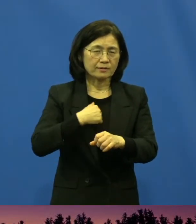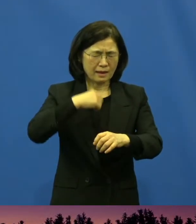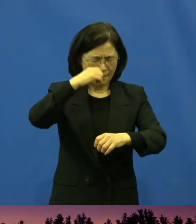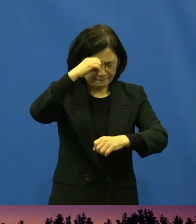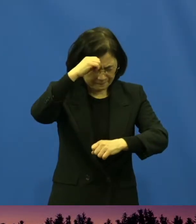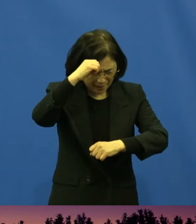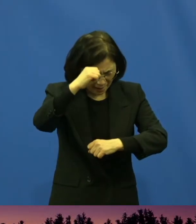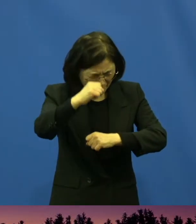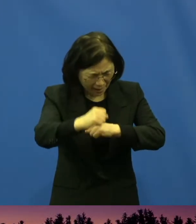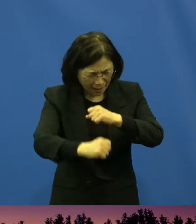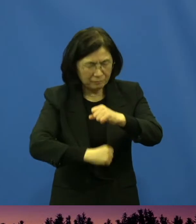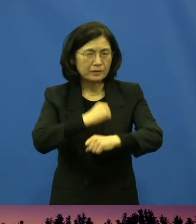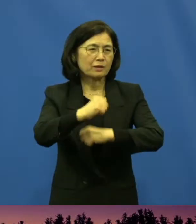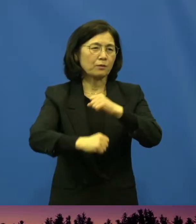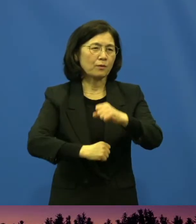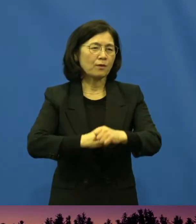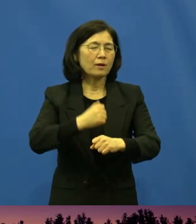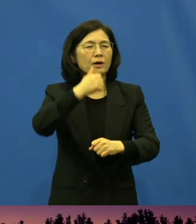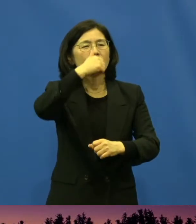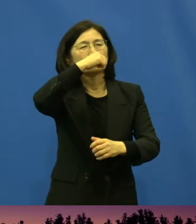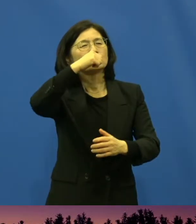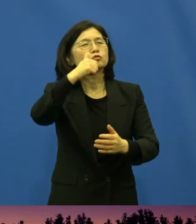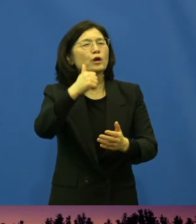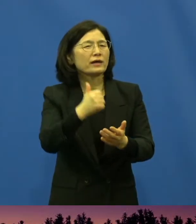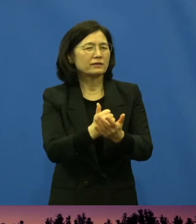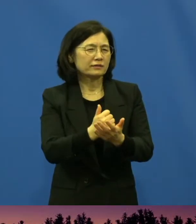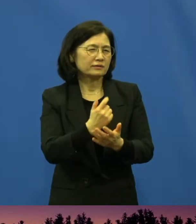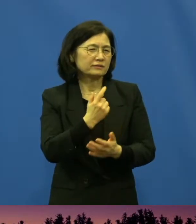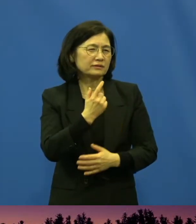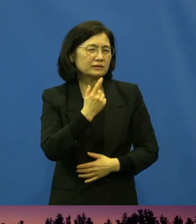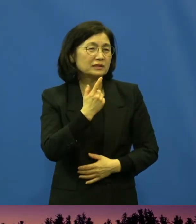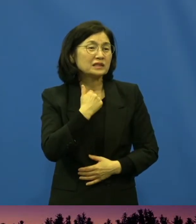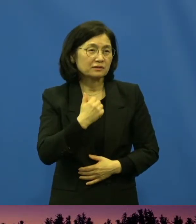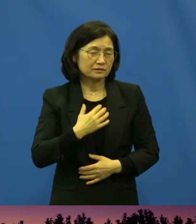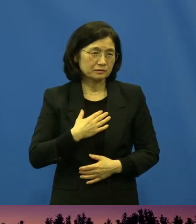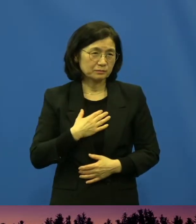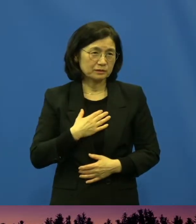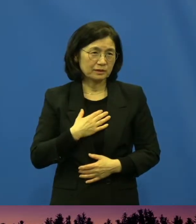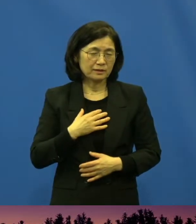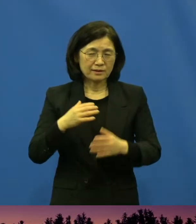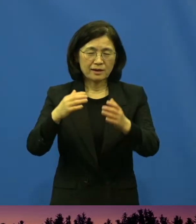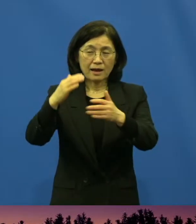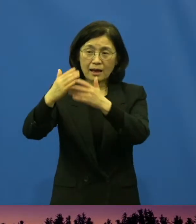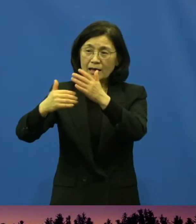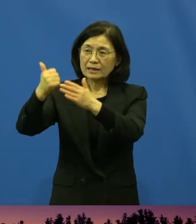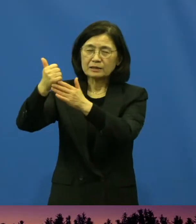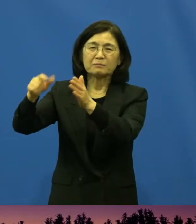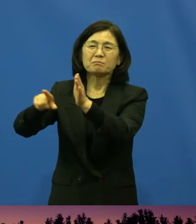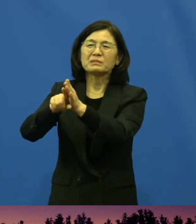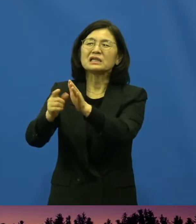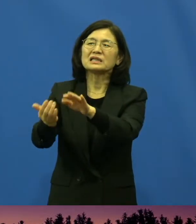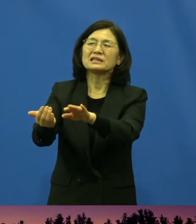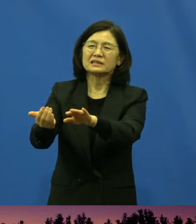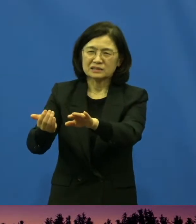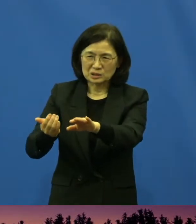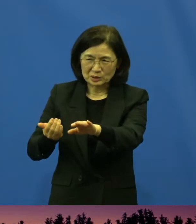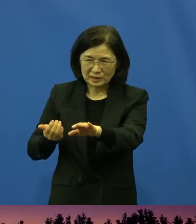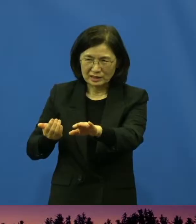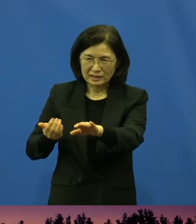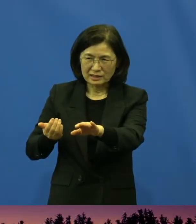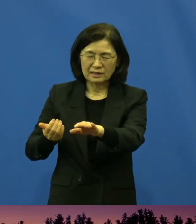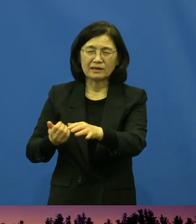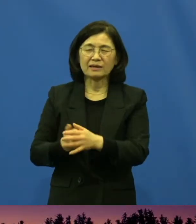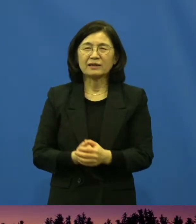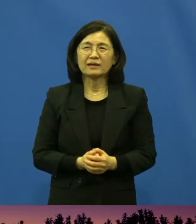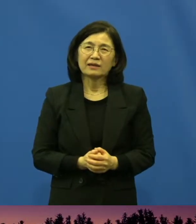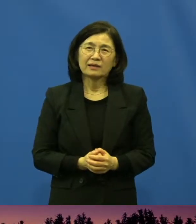내가 하나님인 거예요. 하나님이라는 존재가 나에게는 없단 말이죠. 그러니까 이 반역이에요. 이 반역은 절망적인